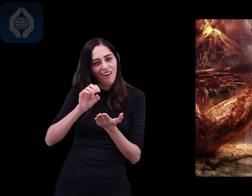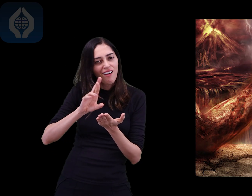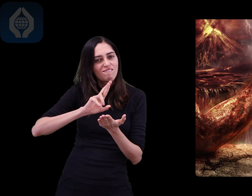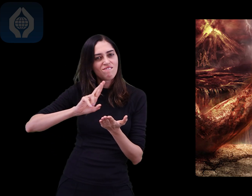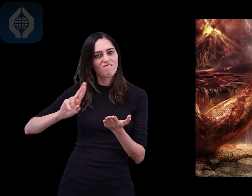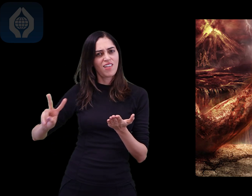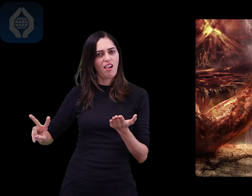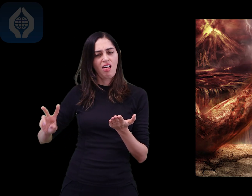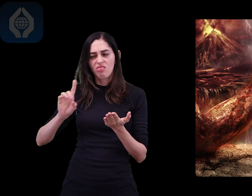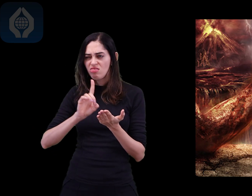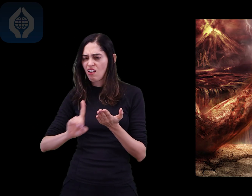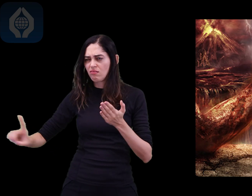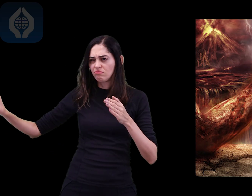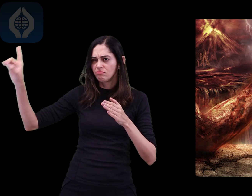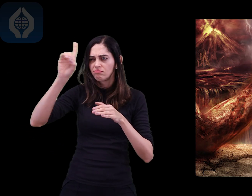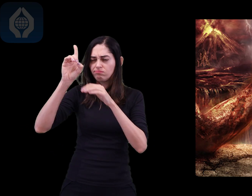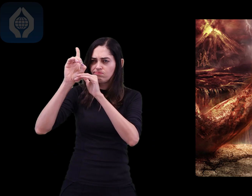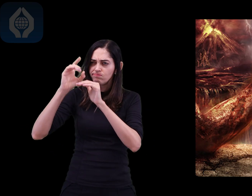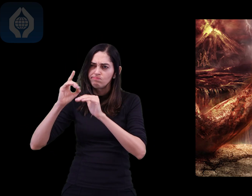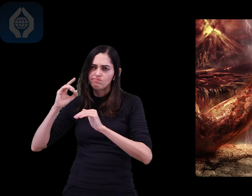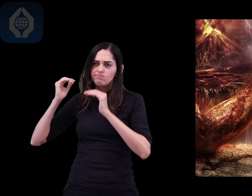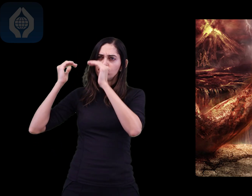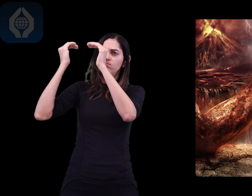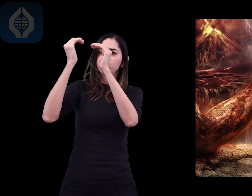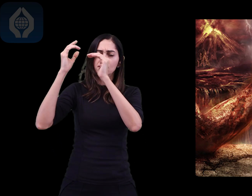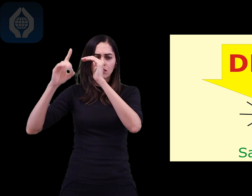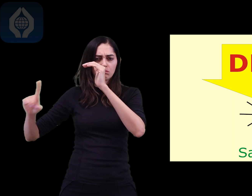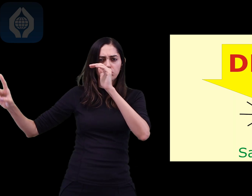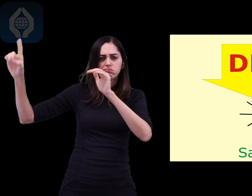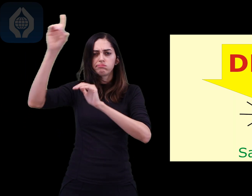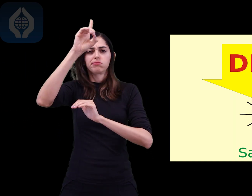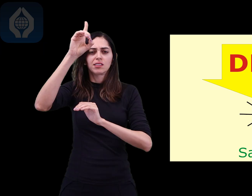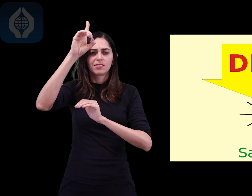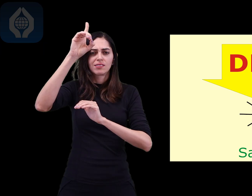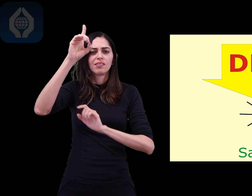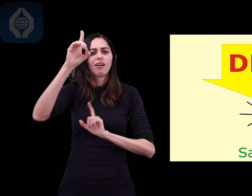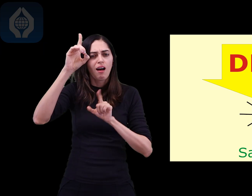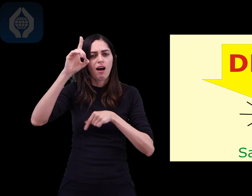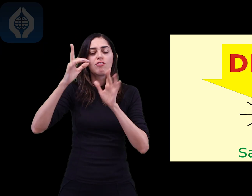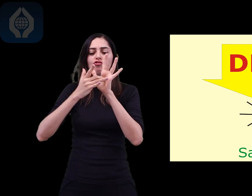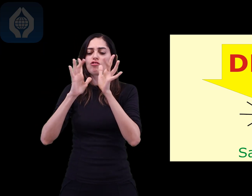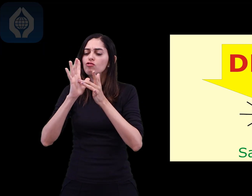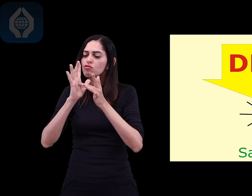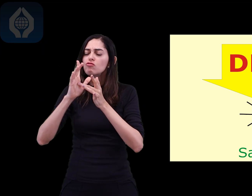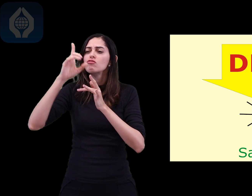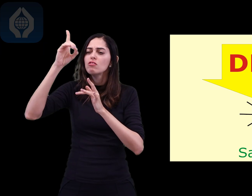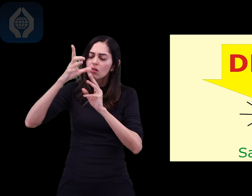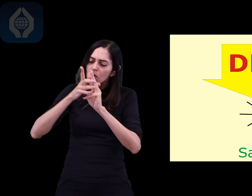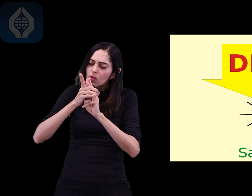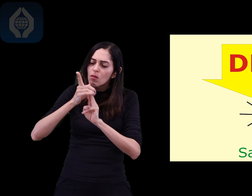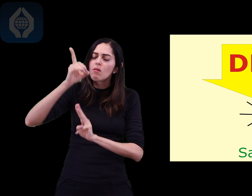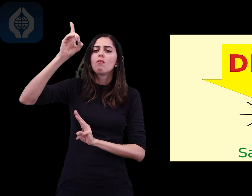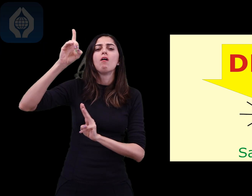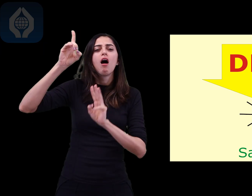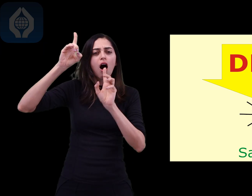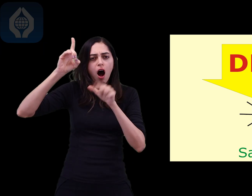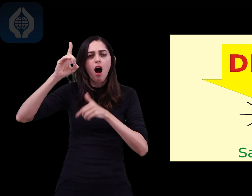é supremo. Ele é o Criador. Jesus é Deus Filho, o supremo dono e Criador